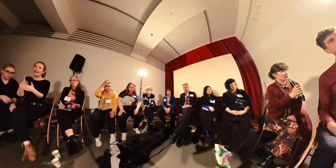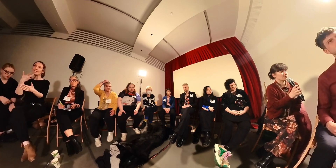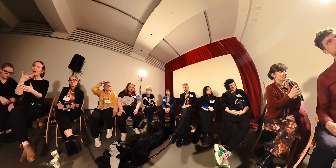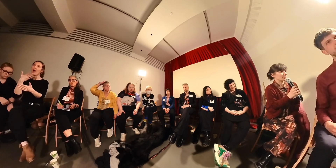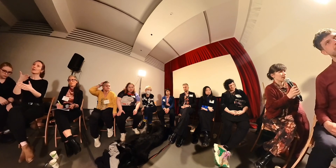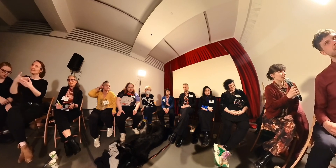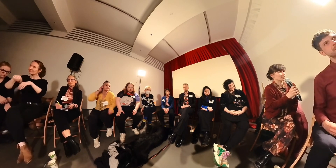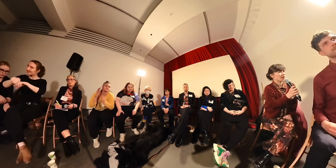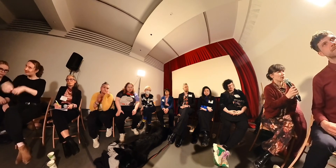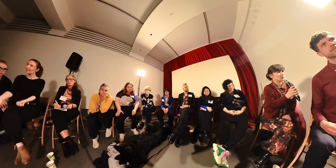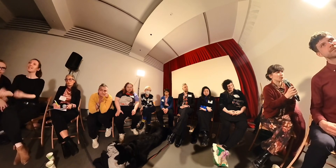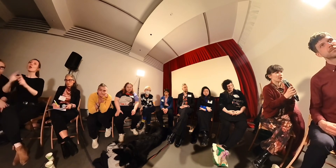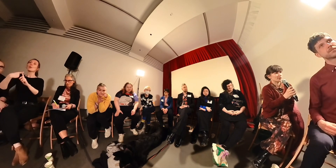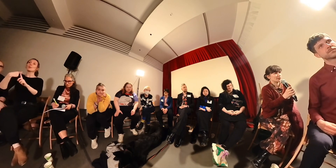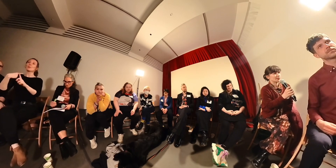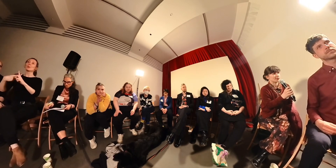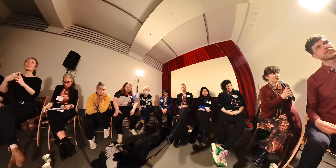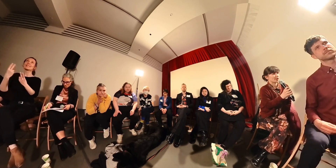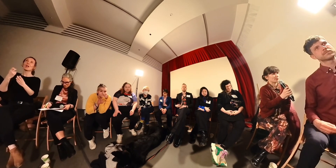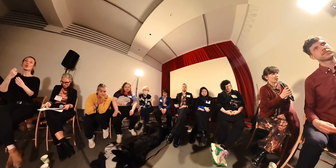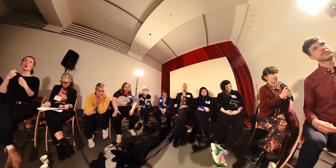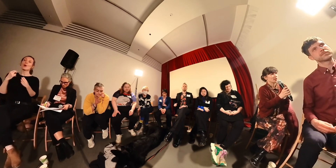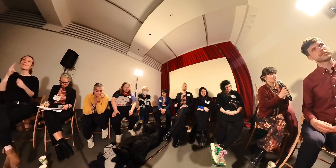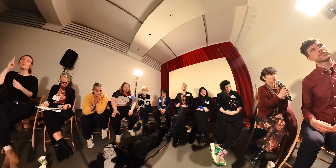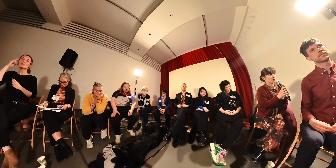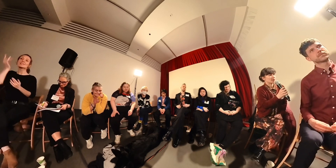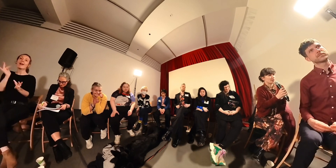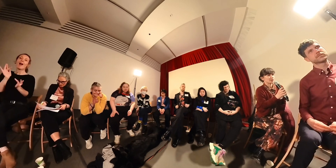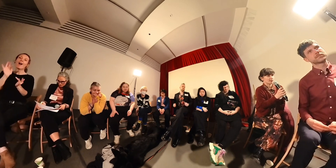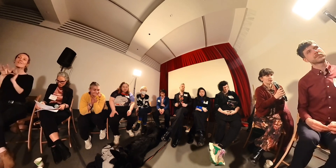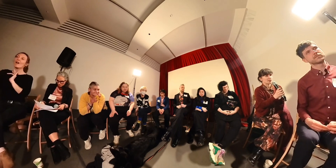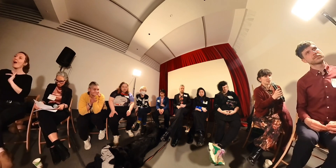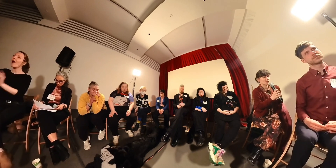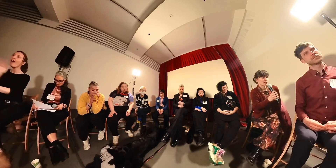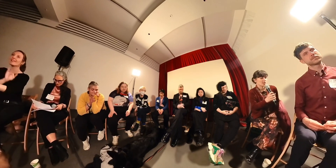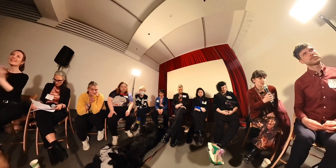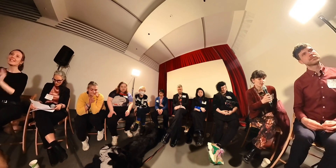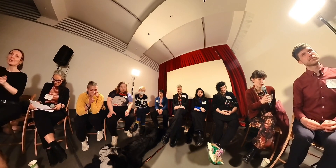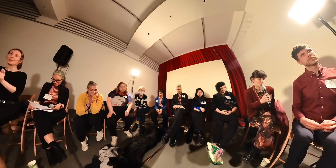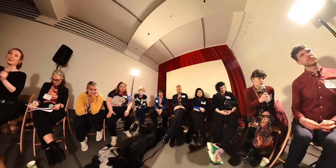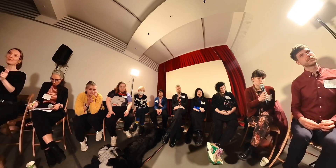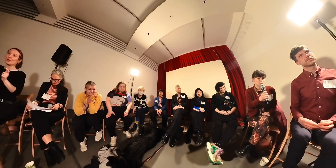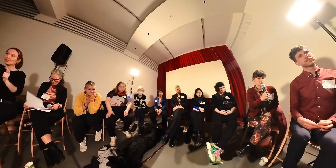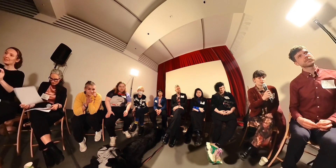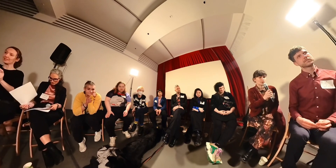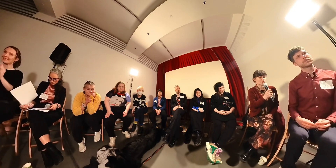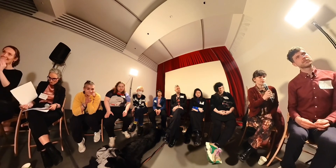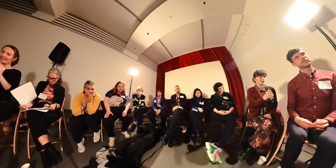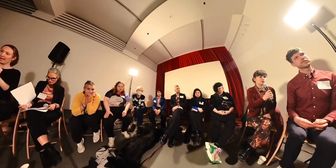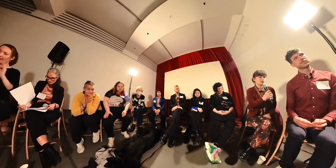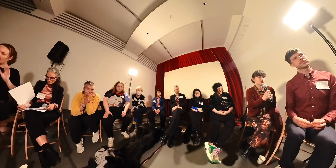taky nějakého vzájemného poznávání se a vzájemné spolupráce na scénáři, ze kterého